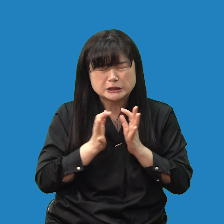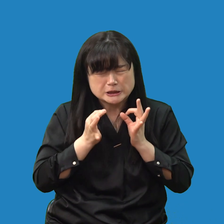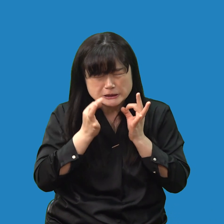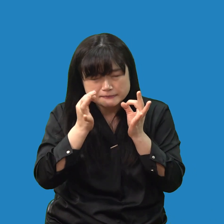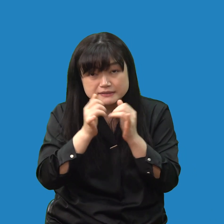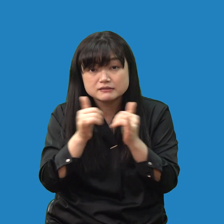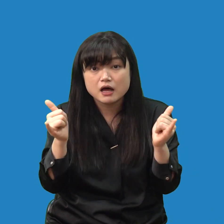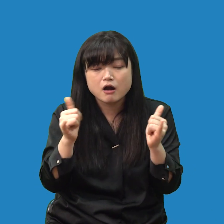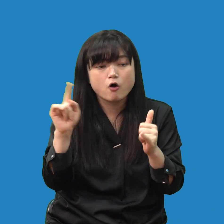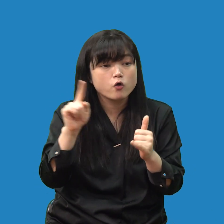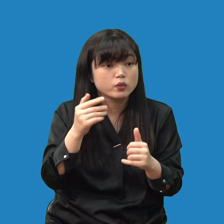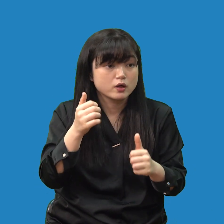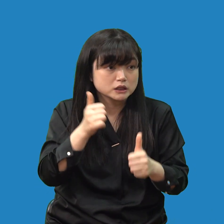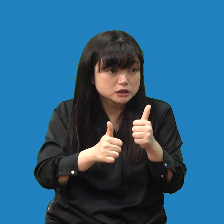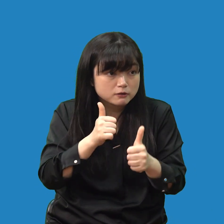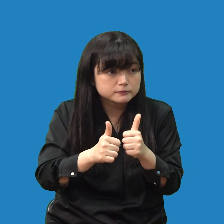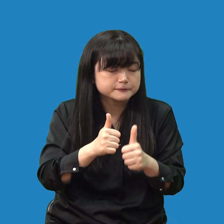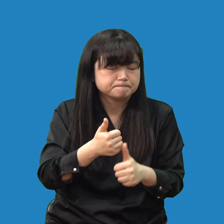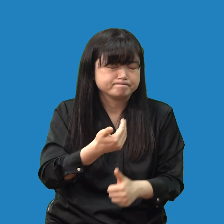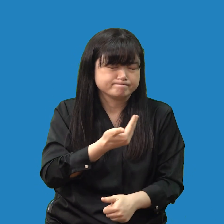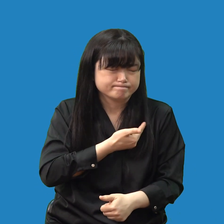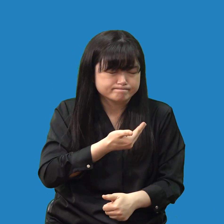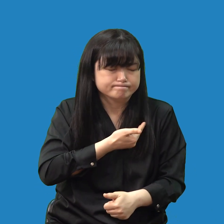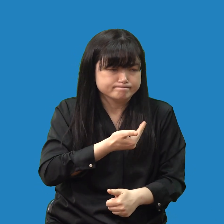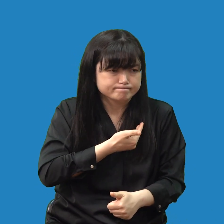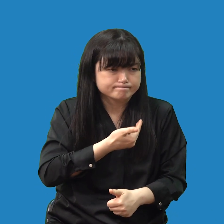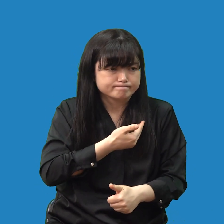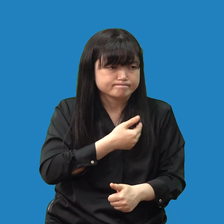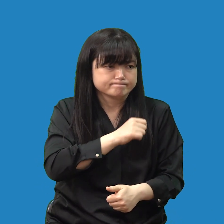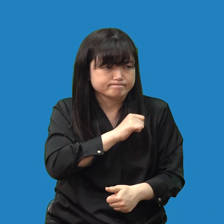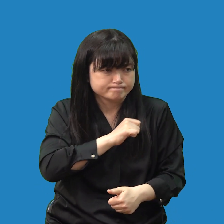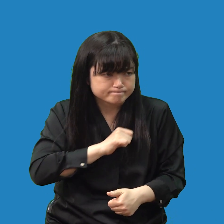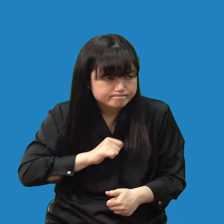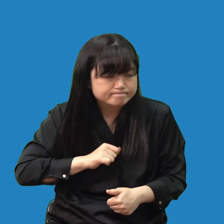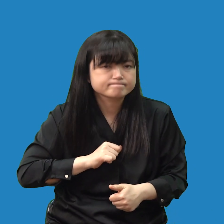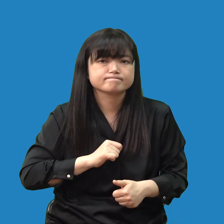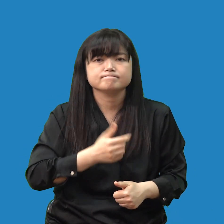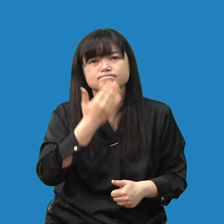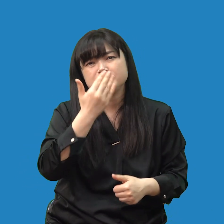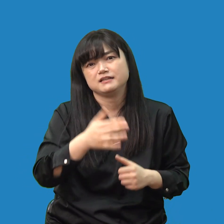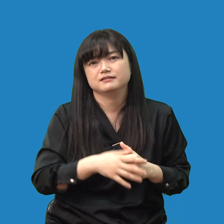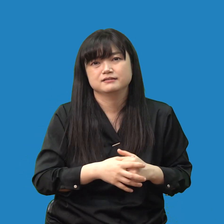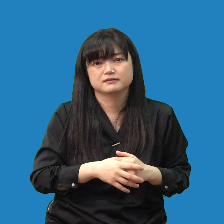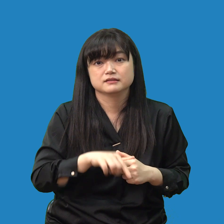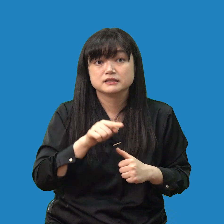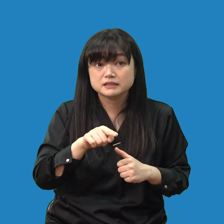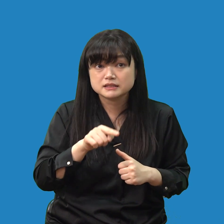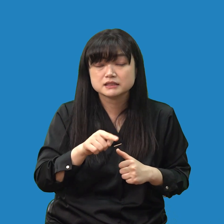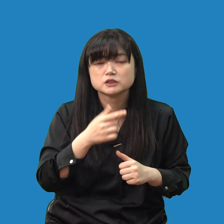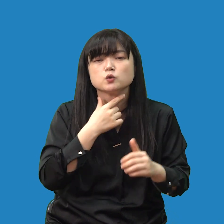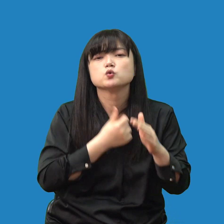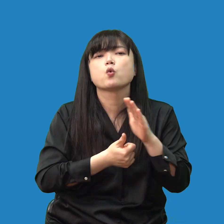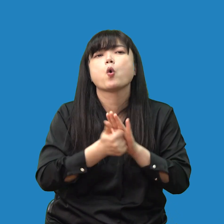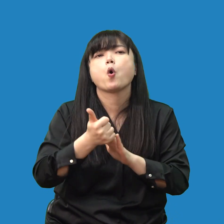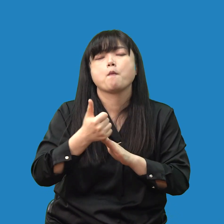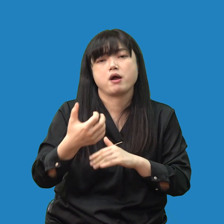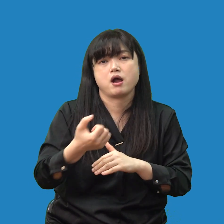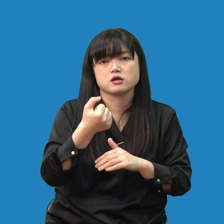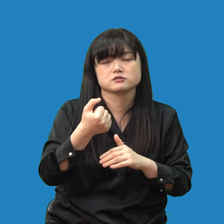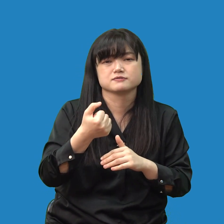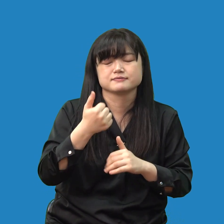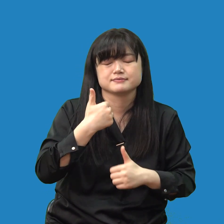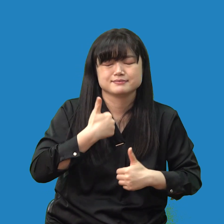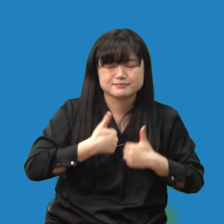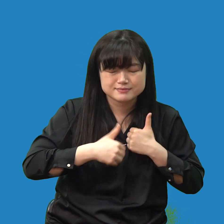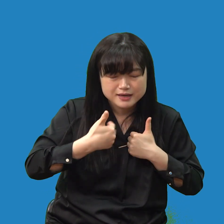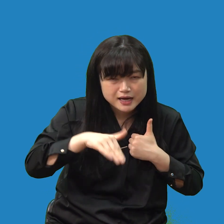사람은 어떤 시련도 야무지게 짊어지고 주어진 길을 갈 수 있습니다. 바로 그 길은 소망을 바라보고